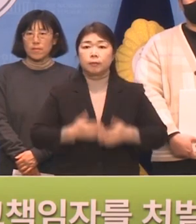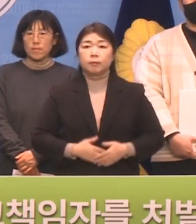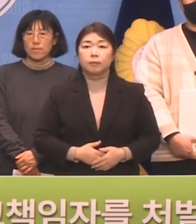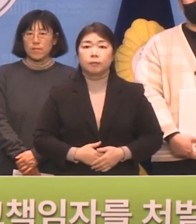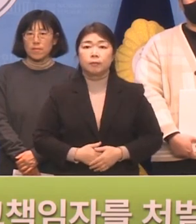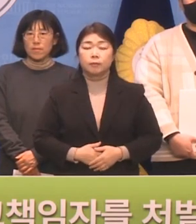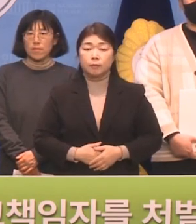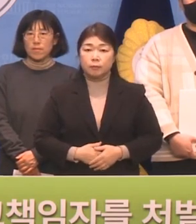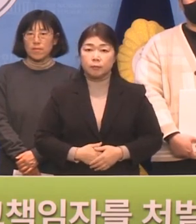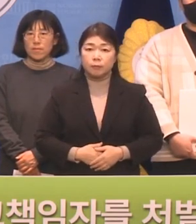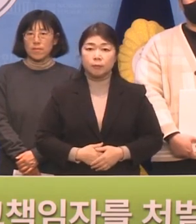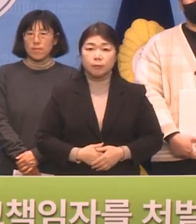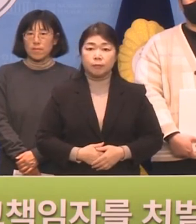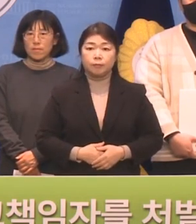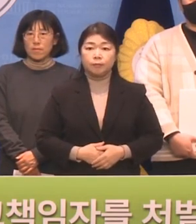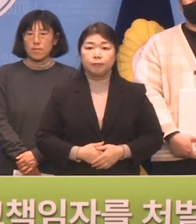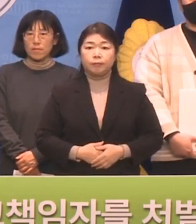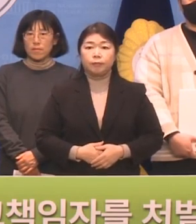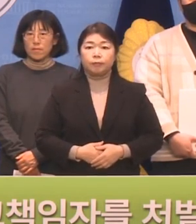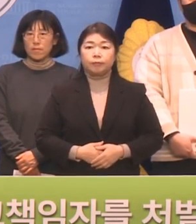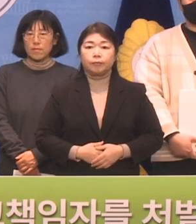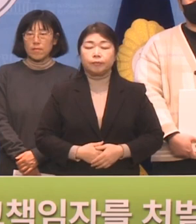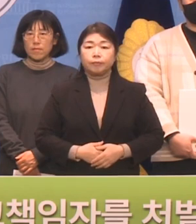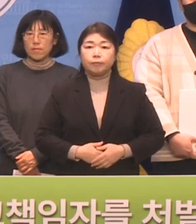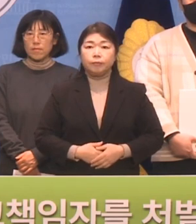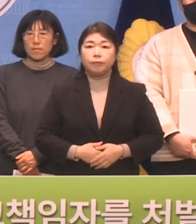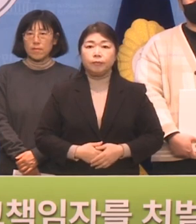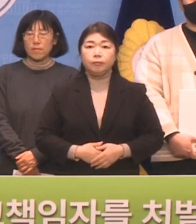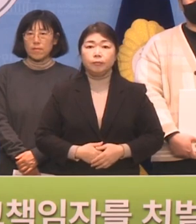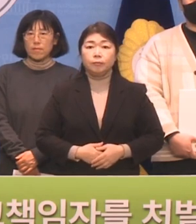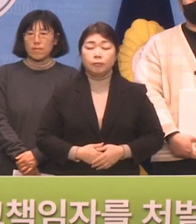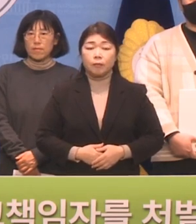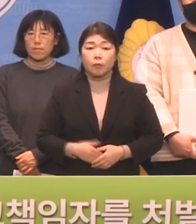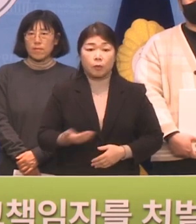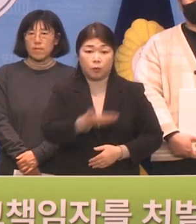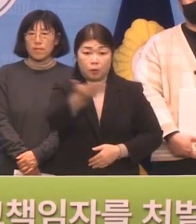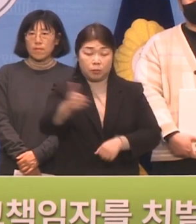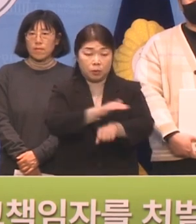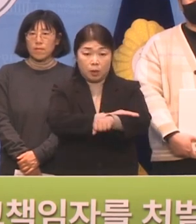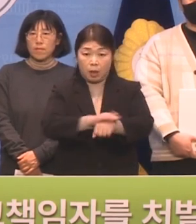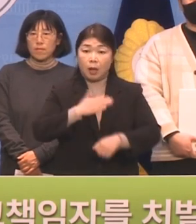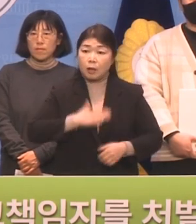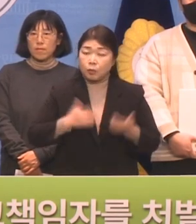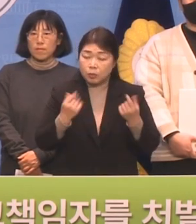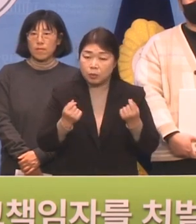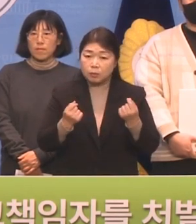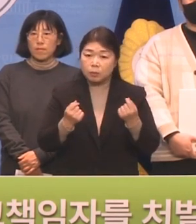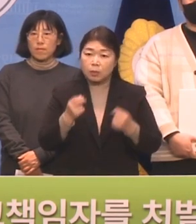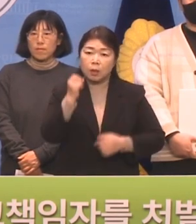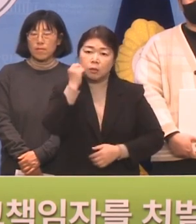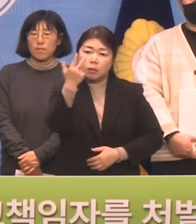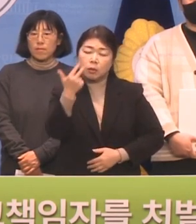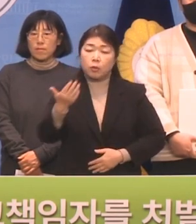자리에 함께 모였습니다. 잘 아시다시피 7개월 전